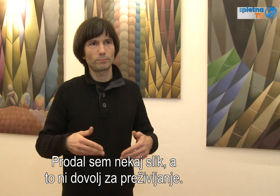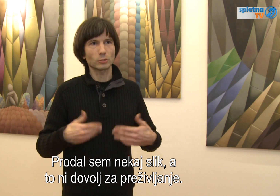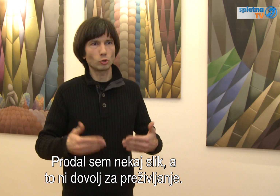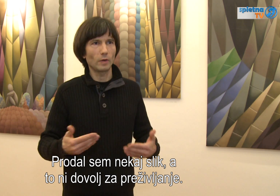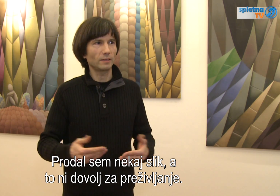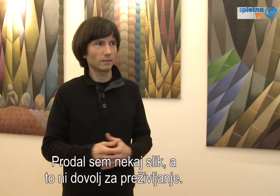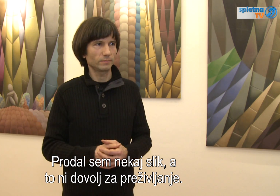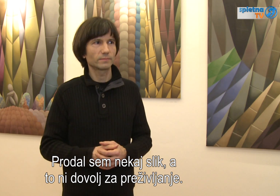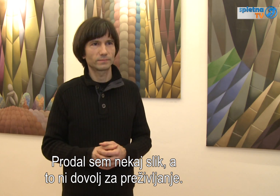preživljanje.